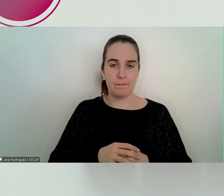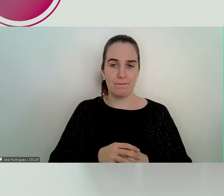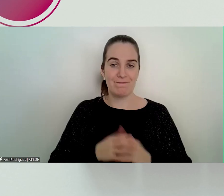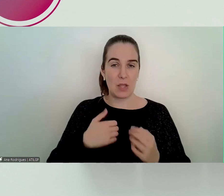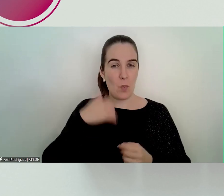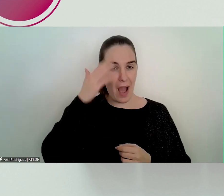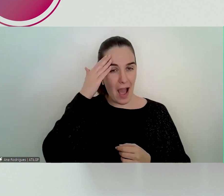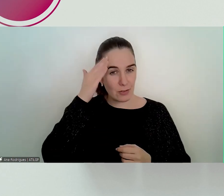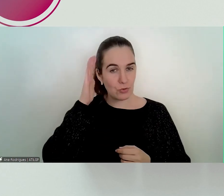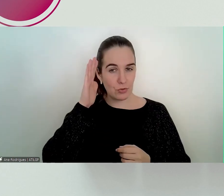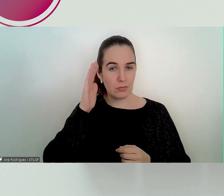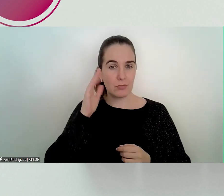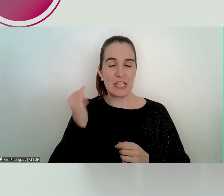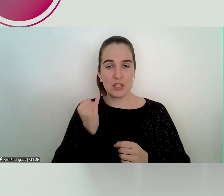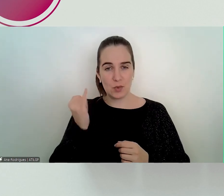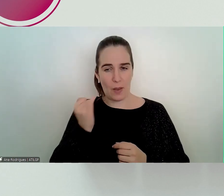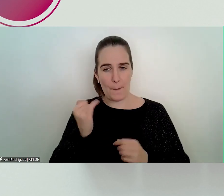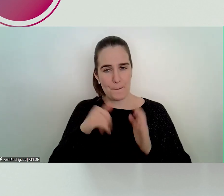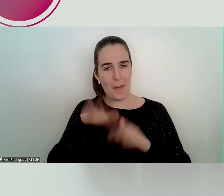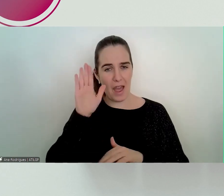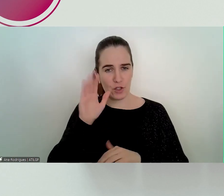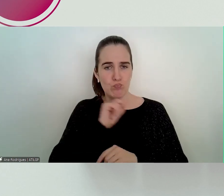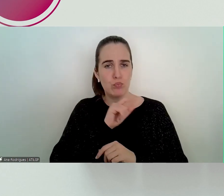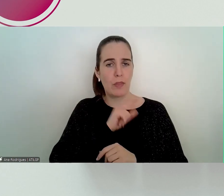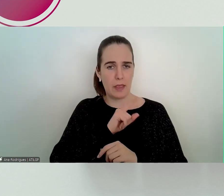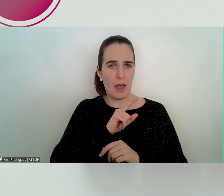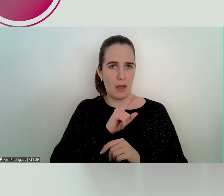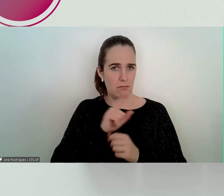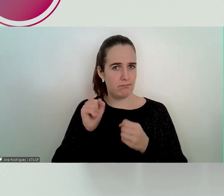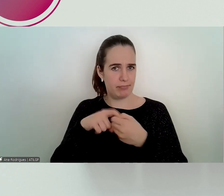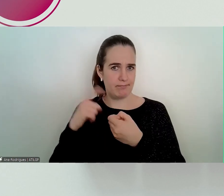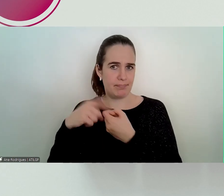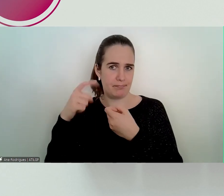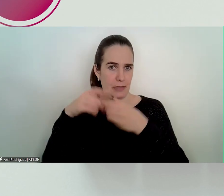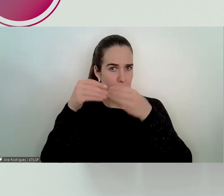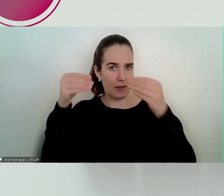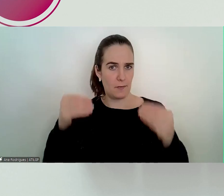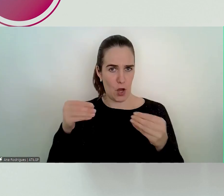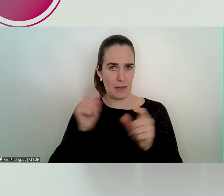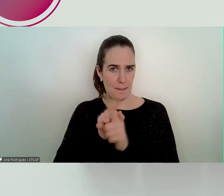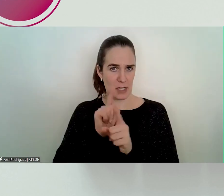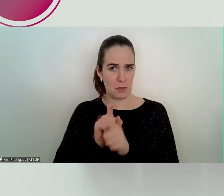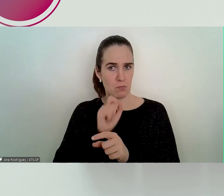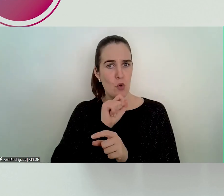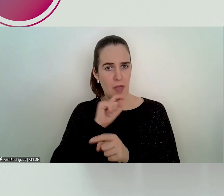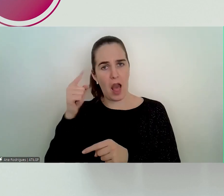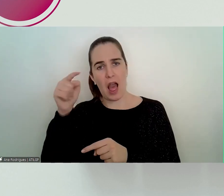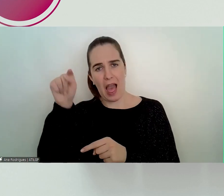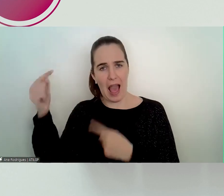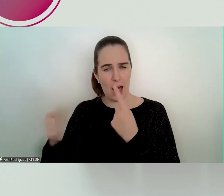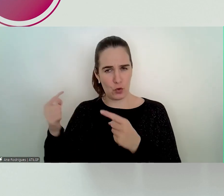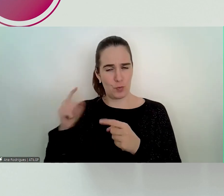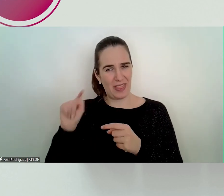acho que há mais entidades que poderiam já estar no âmbito desta plataforma de interoperabilidade. Acho que é